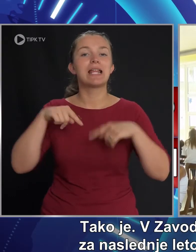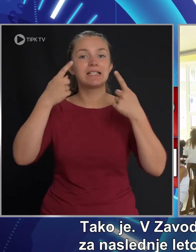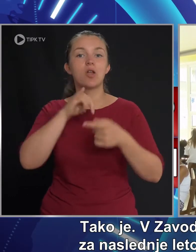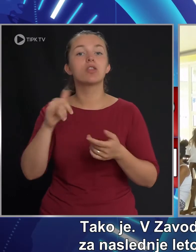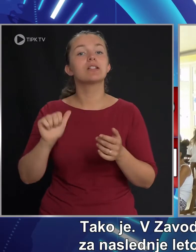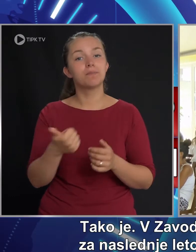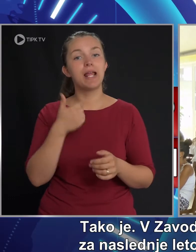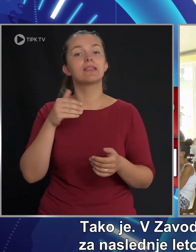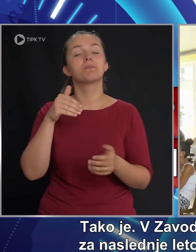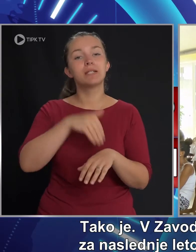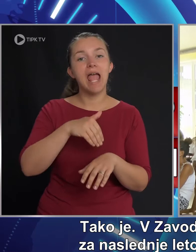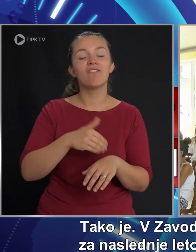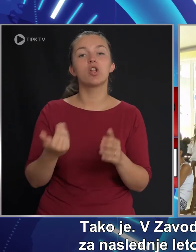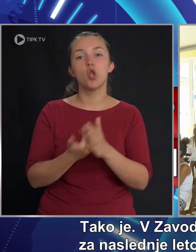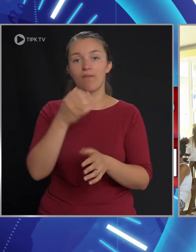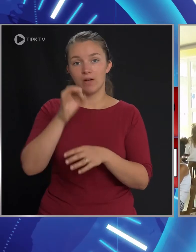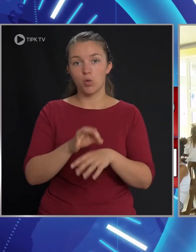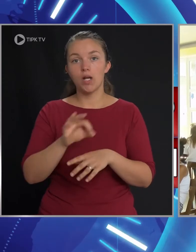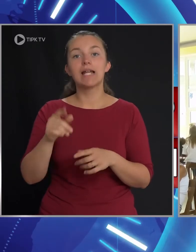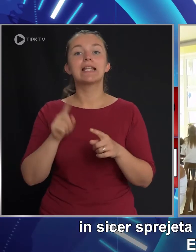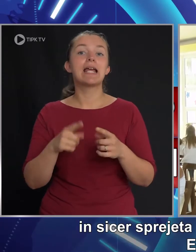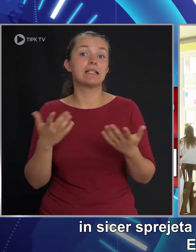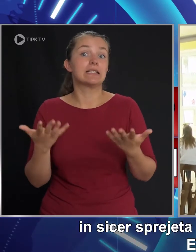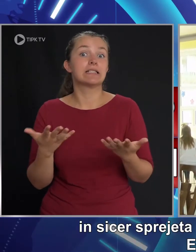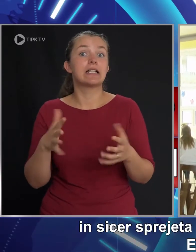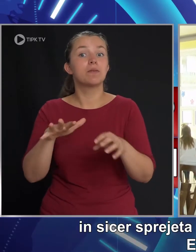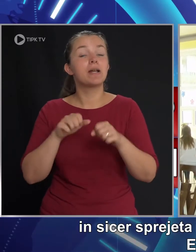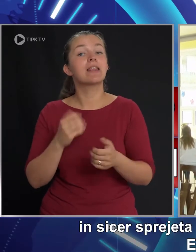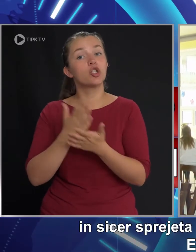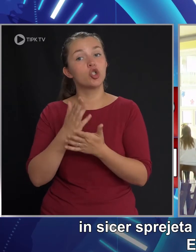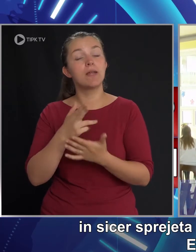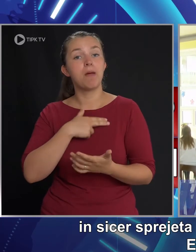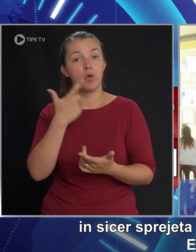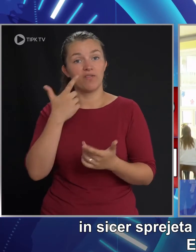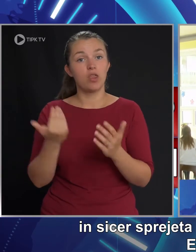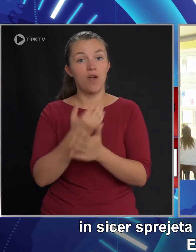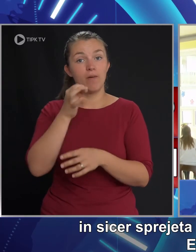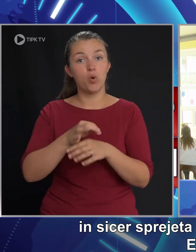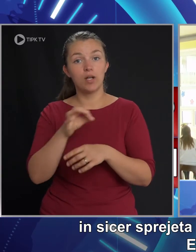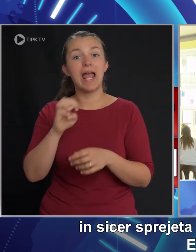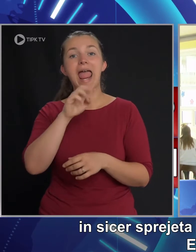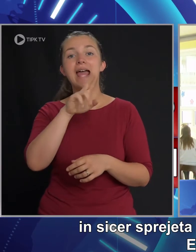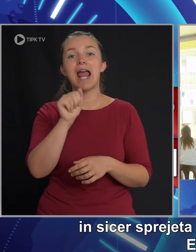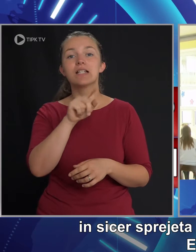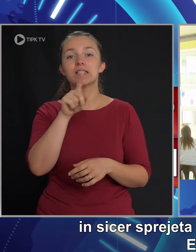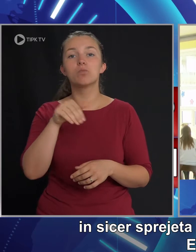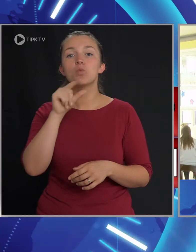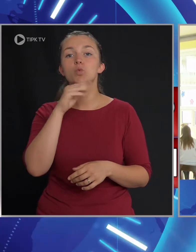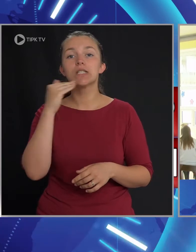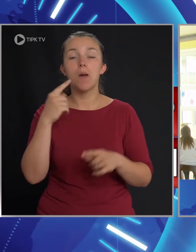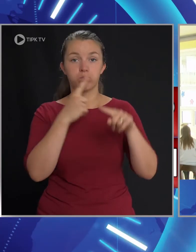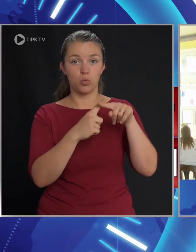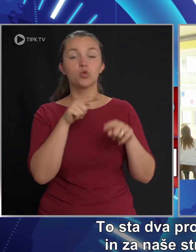za naslednje leto spet prijavili nove projekte in sicer sprejeta že imamo dva nova projekta Erasmus